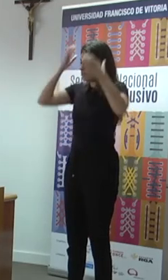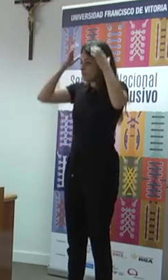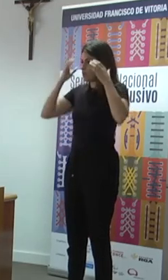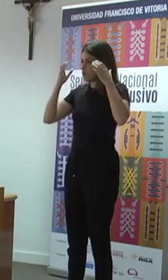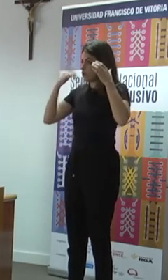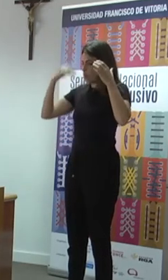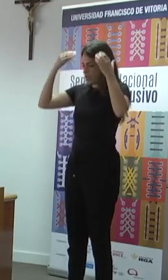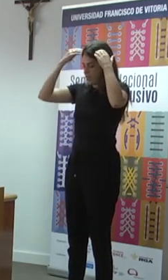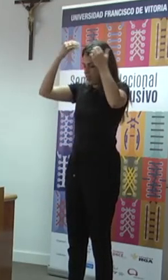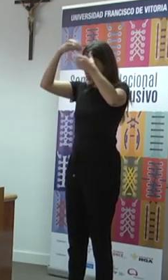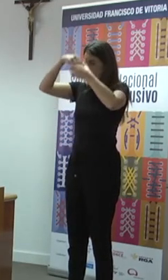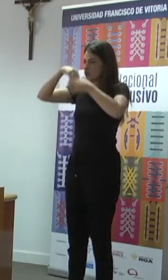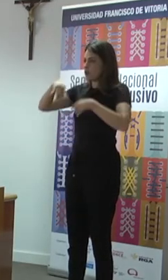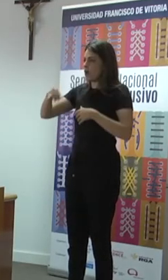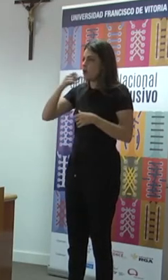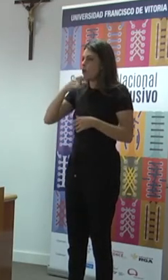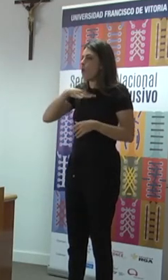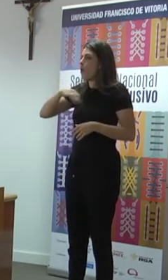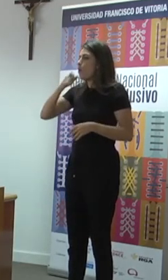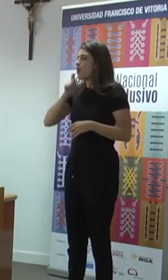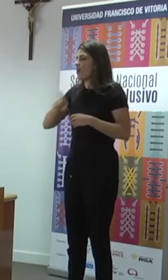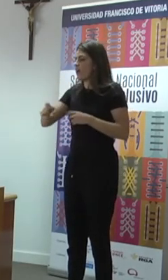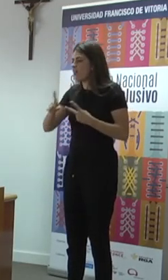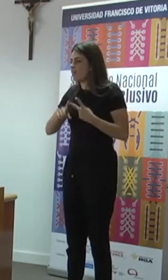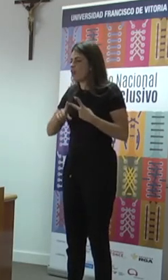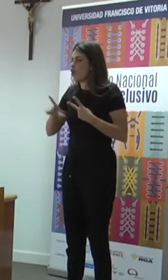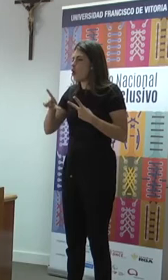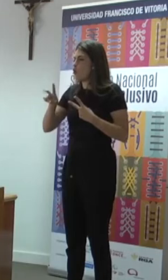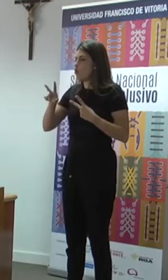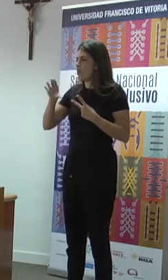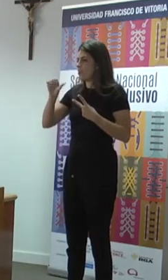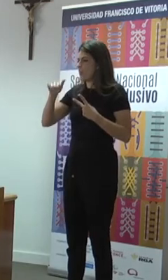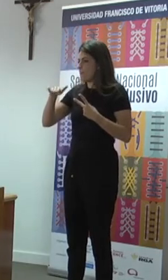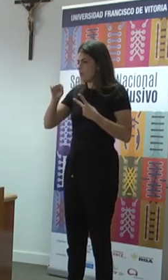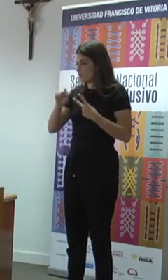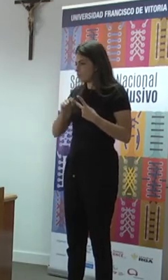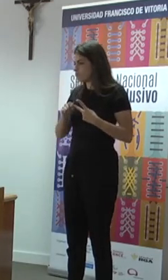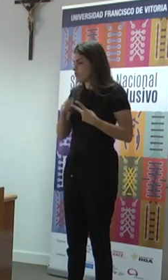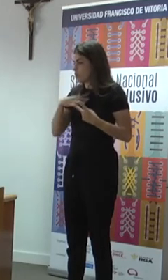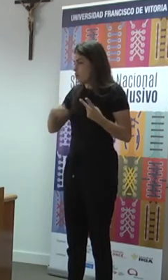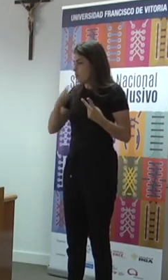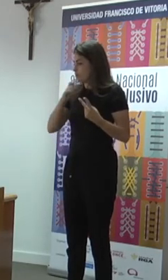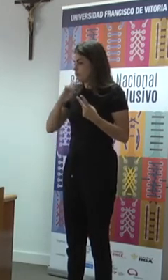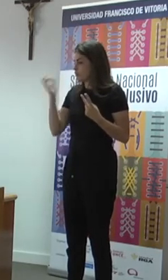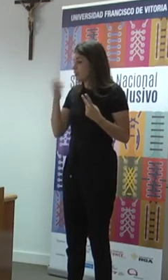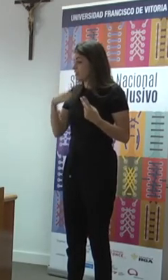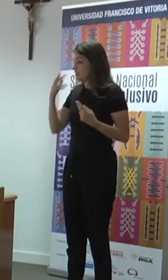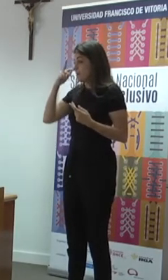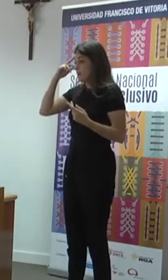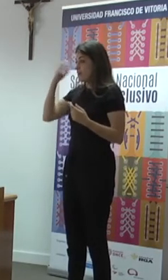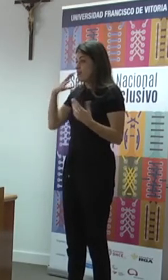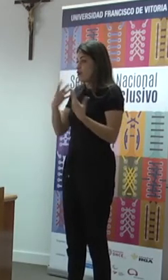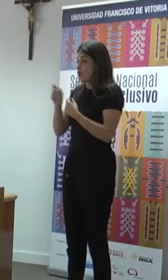tiene algo en la cabeza. Una de dos, o que tiene un cáncer, está pasando por un cáncer, una leucemia o cualquier cosa de estas. Pues tuve una experiencia muy mala con un profesor en